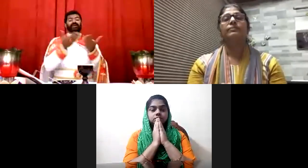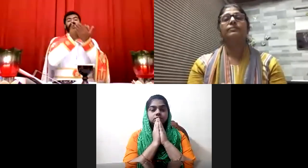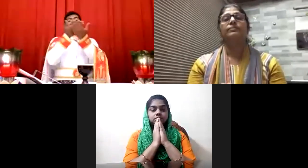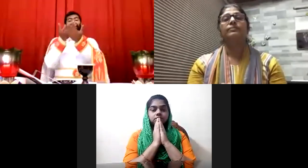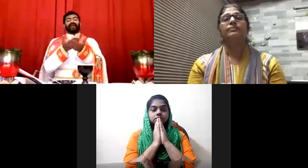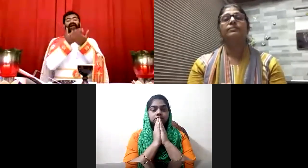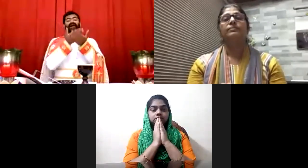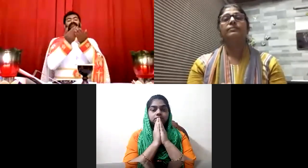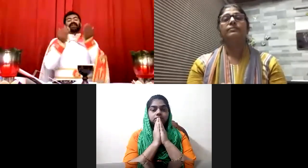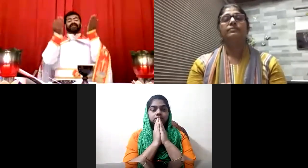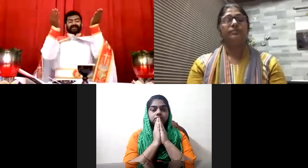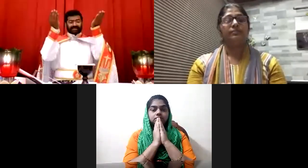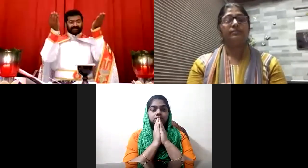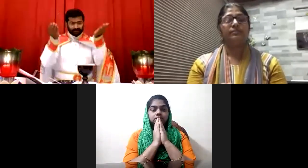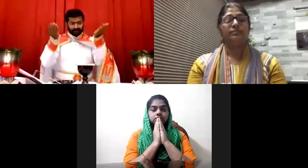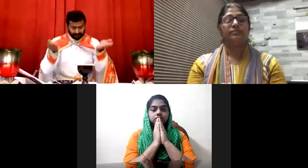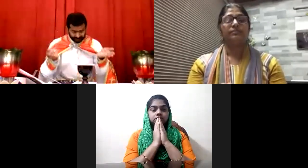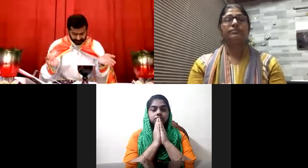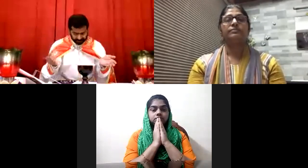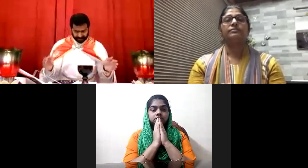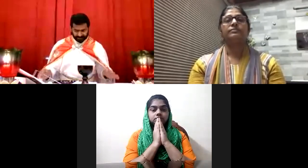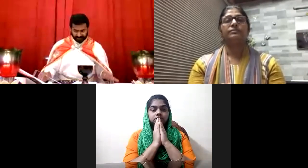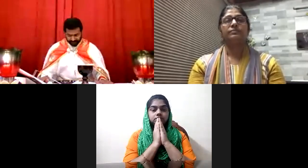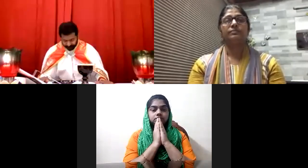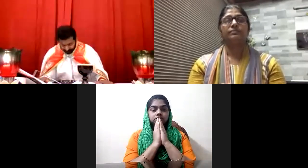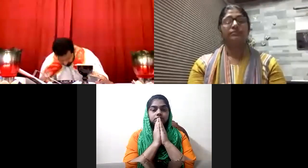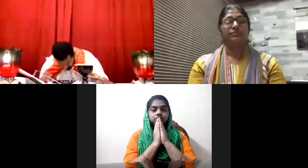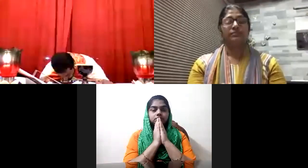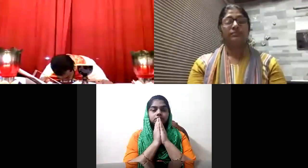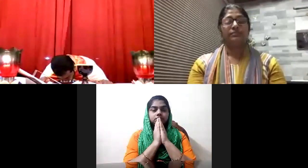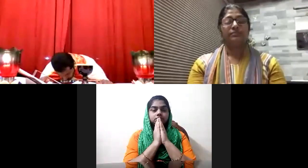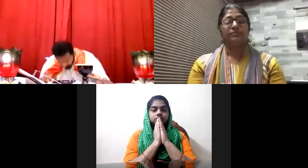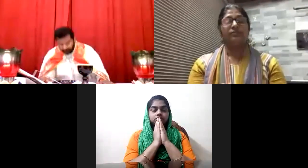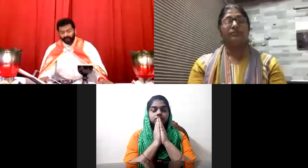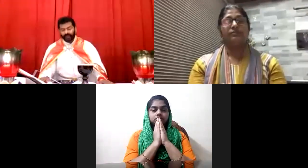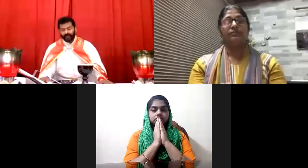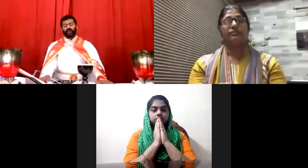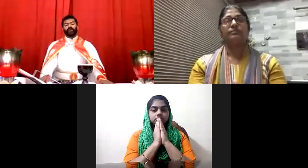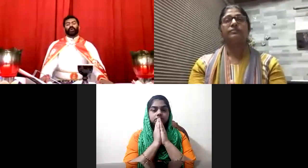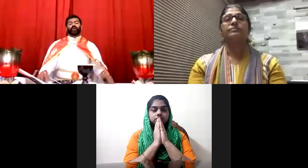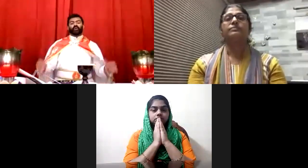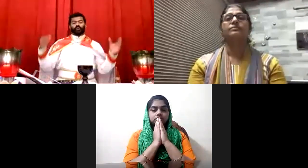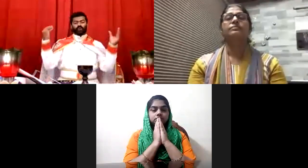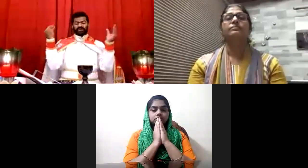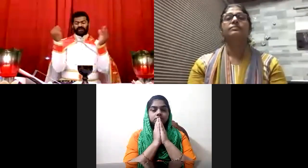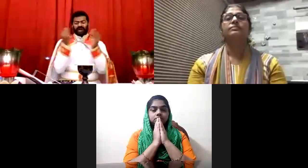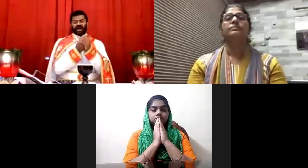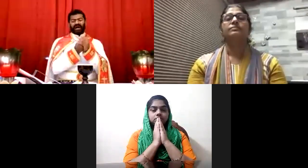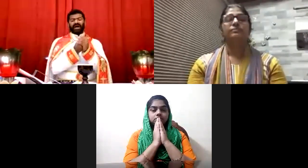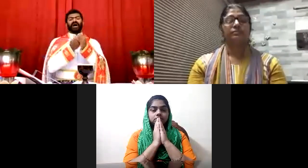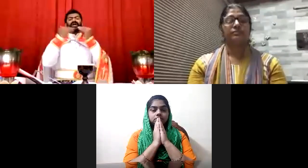അവർ ആരാധന സമർപ്പിക്കുന്നു.